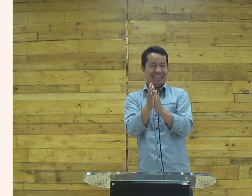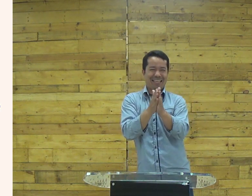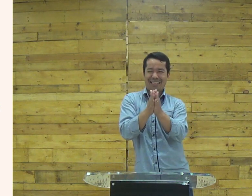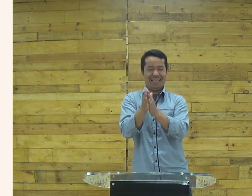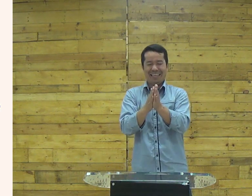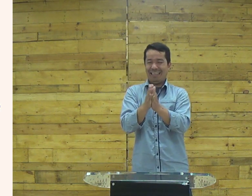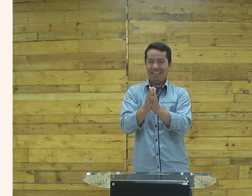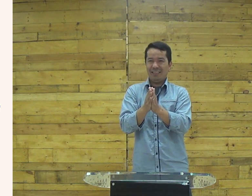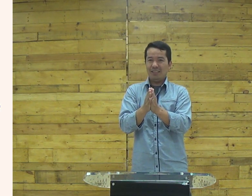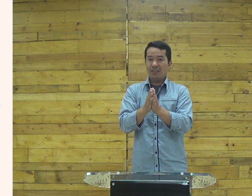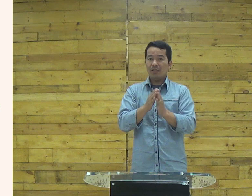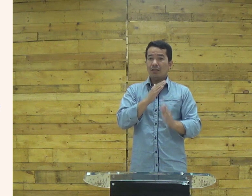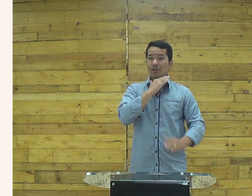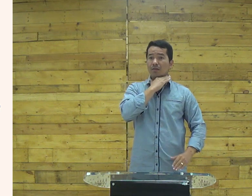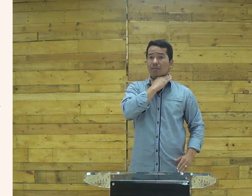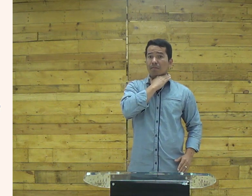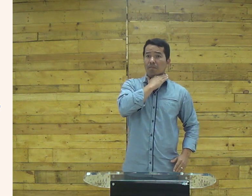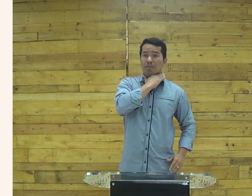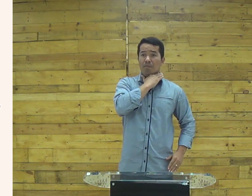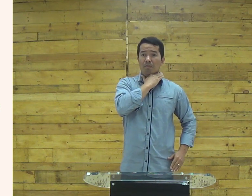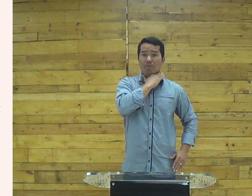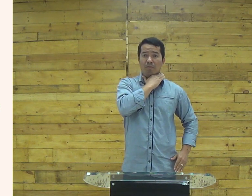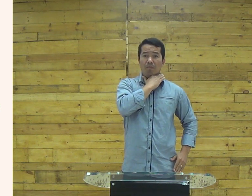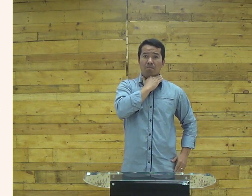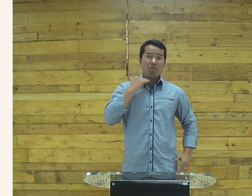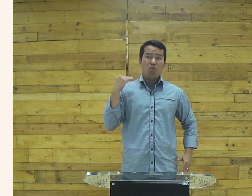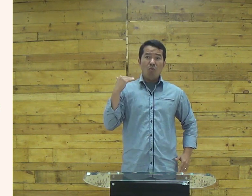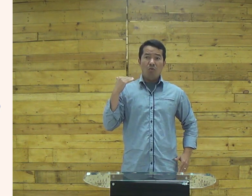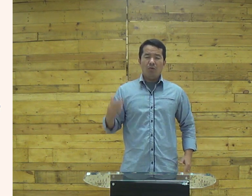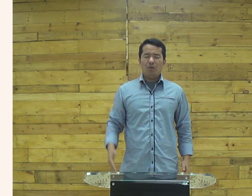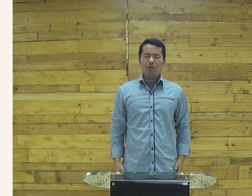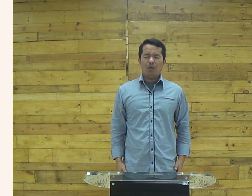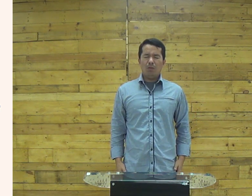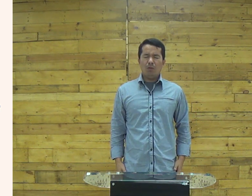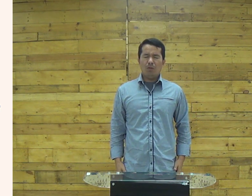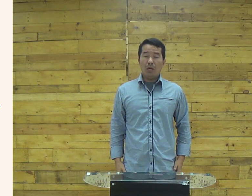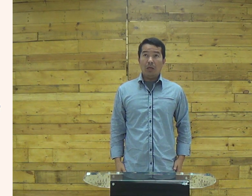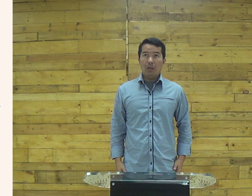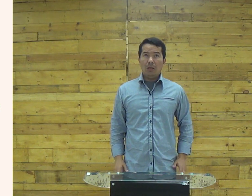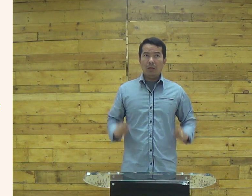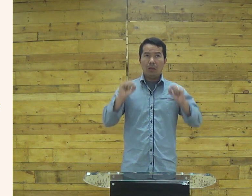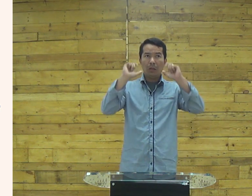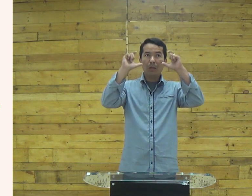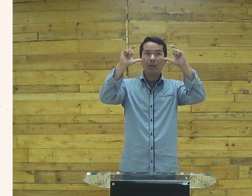aparentemente bem, aproveitando a vida. Mas em sua morte,